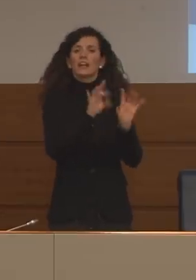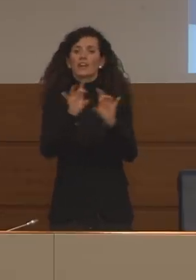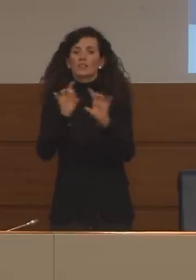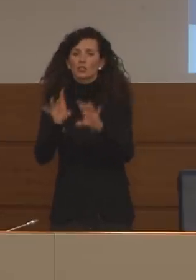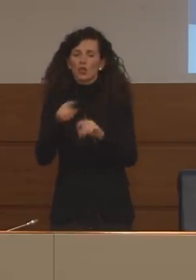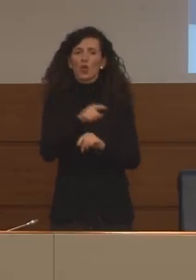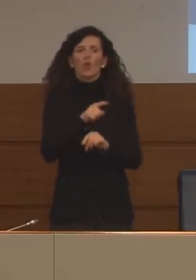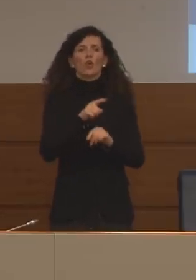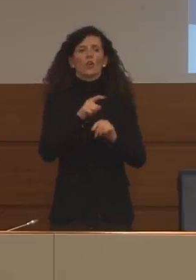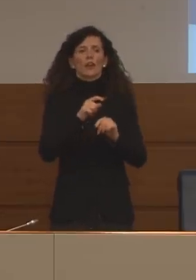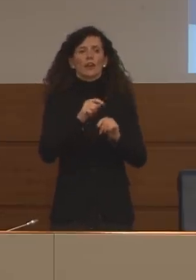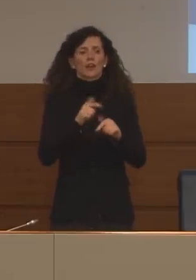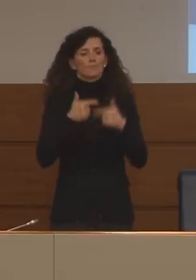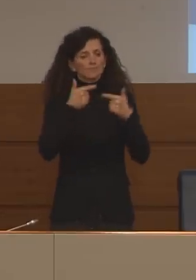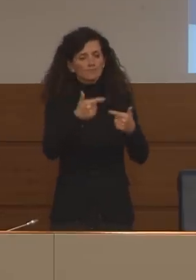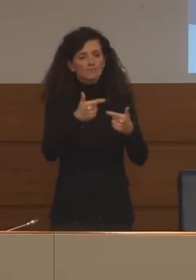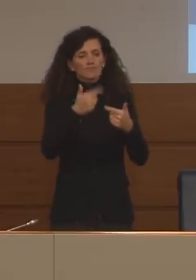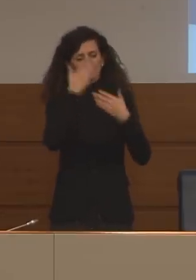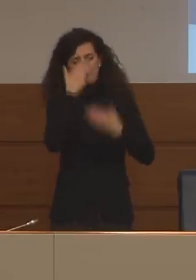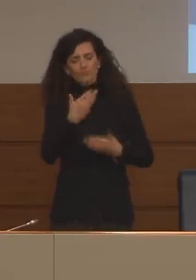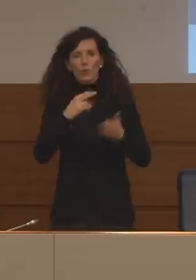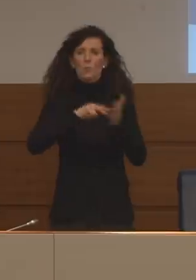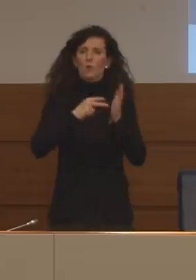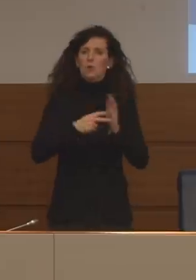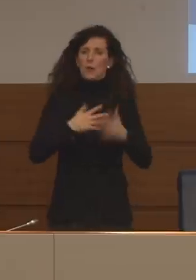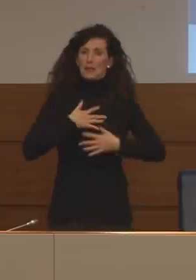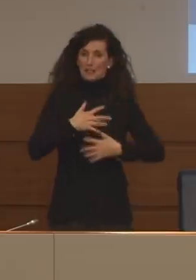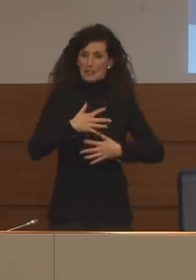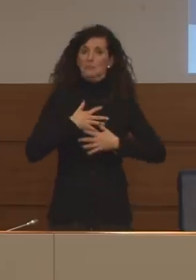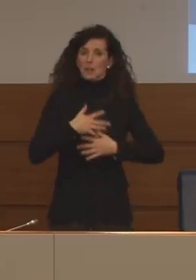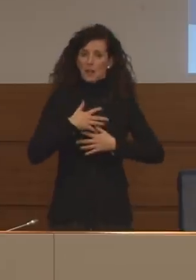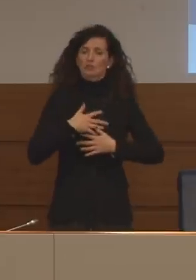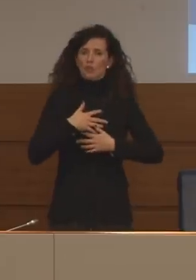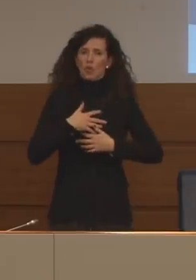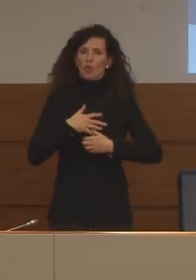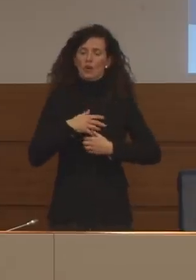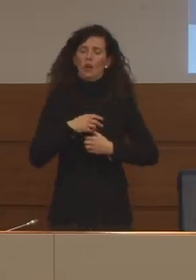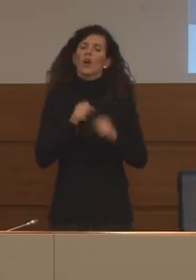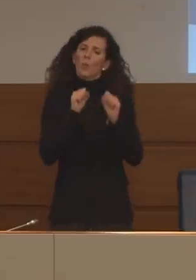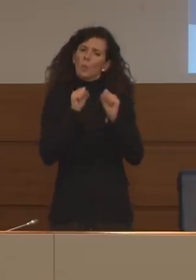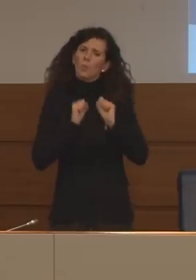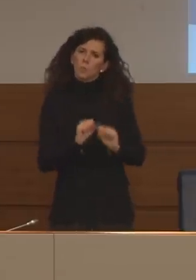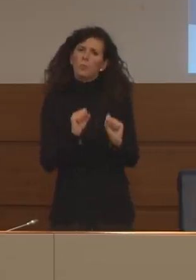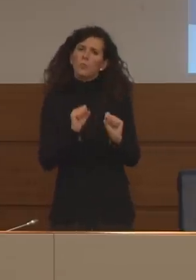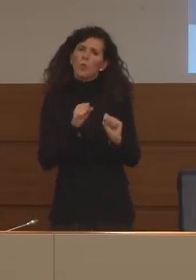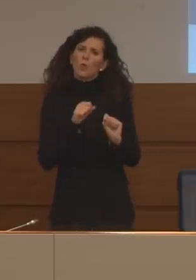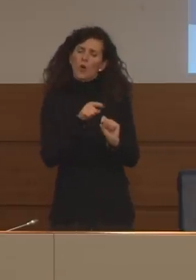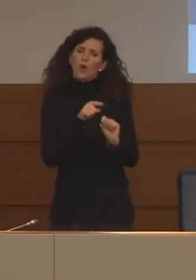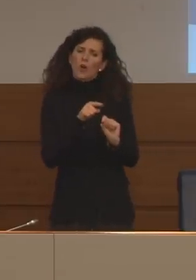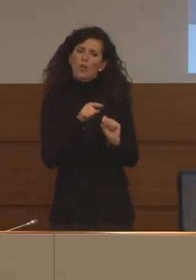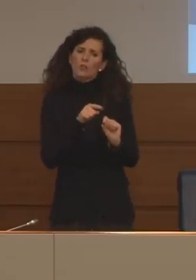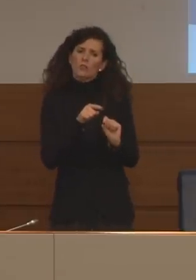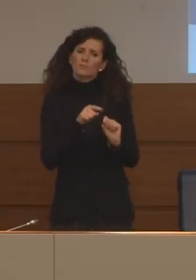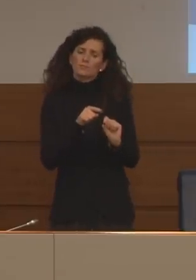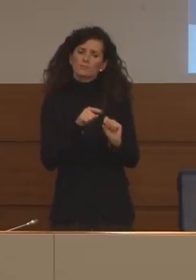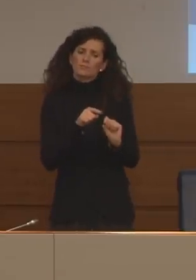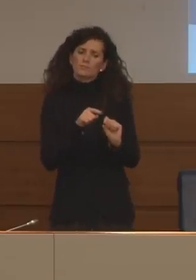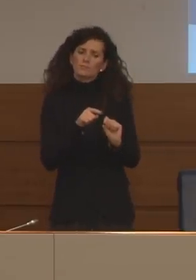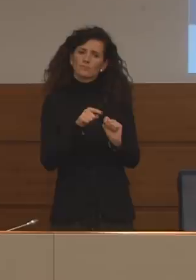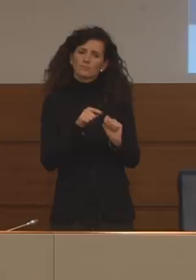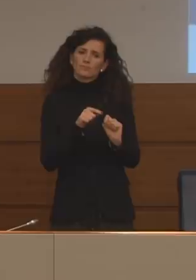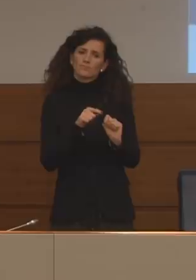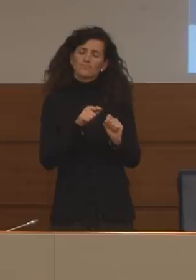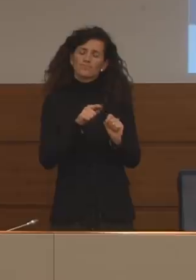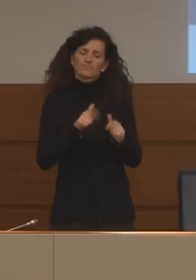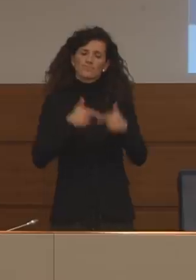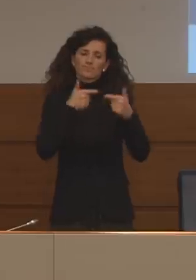sponde delle vie respiratorie può risultare più facilmente in un in